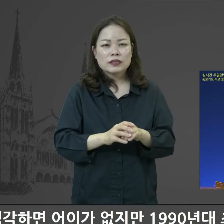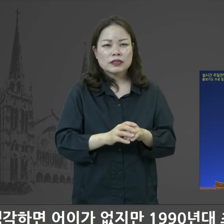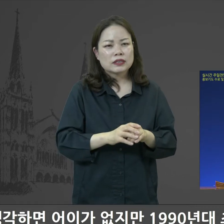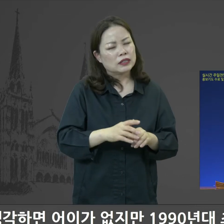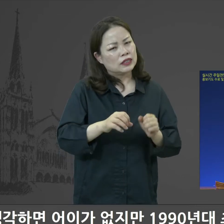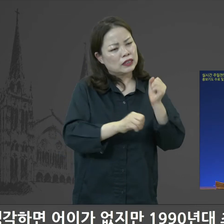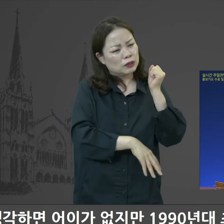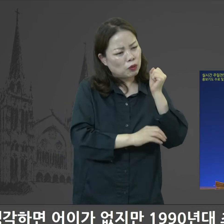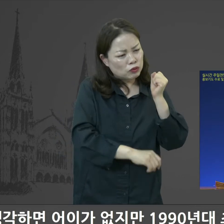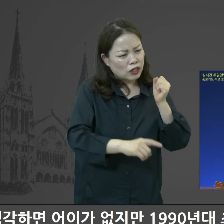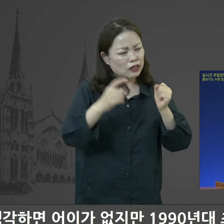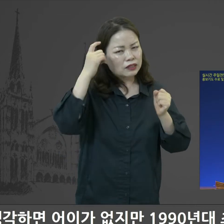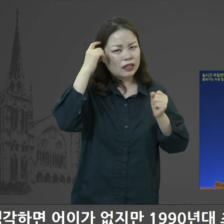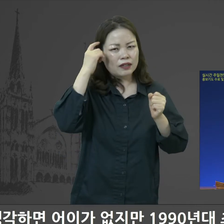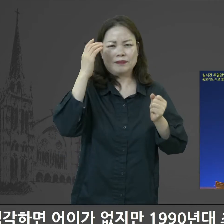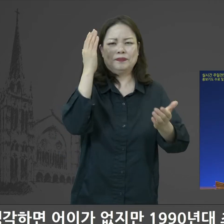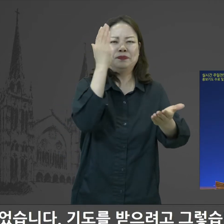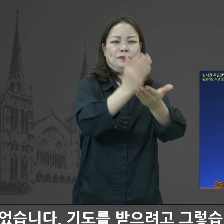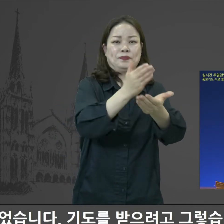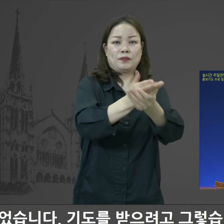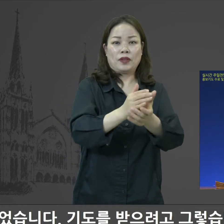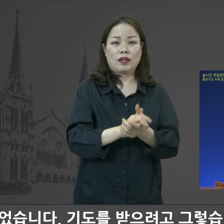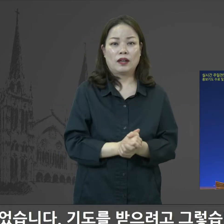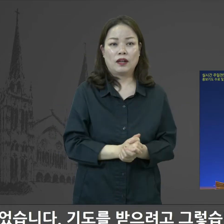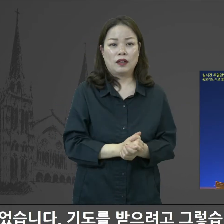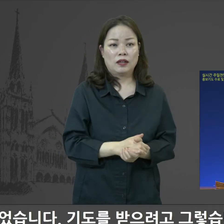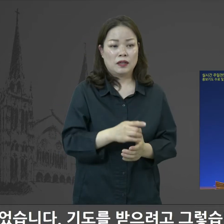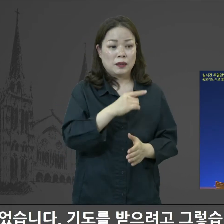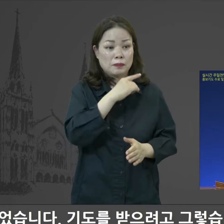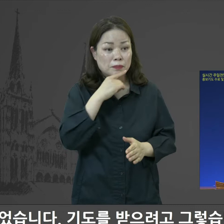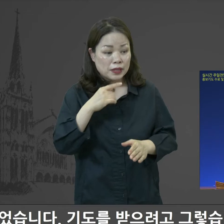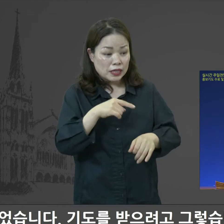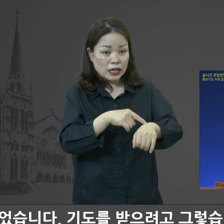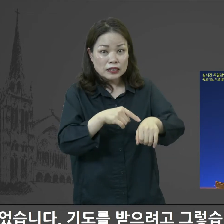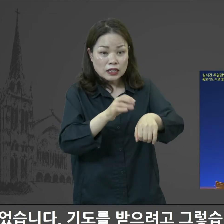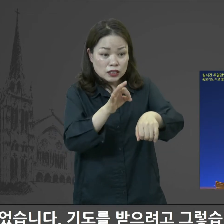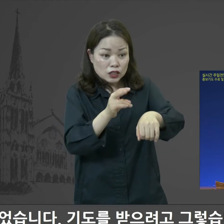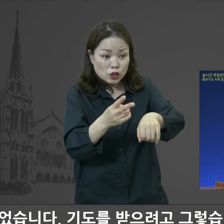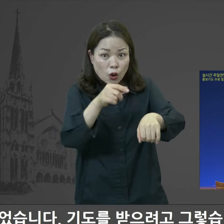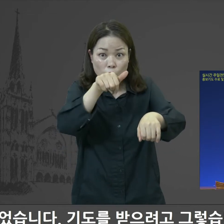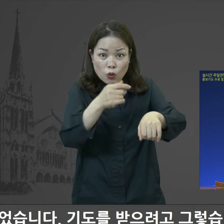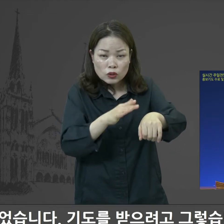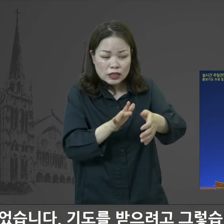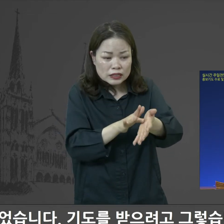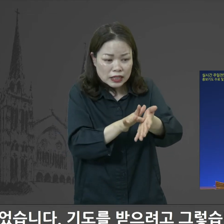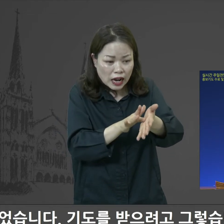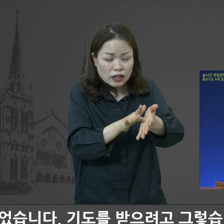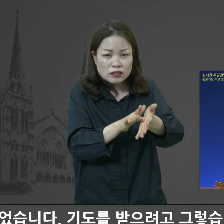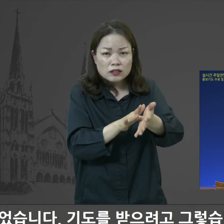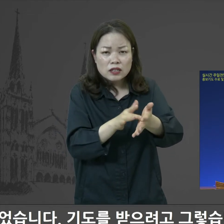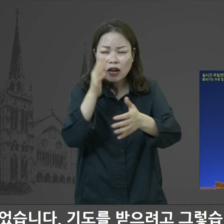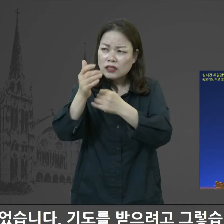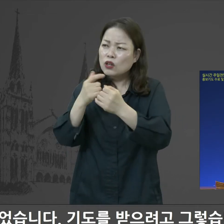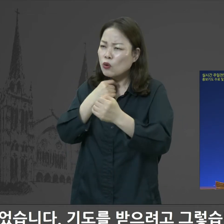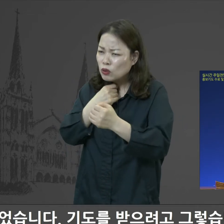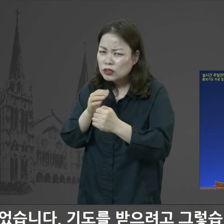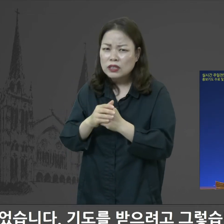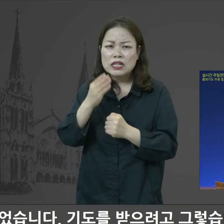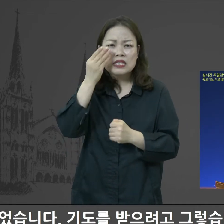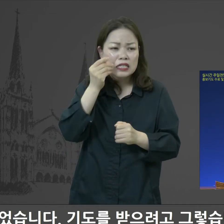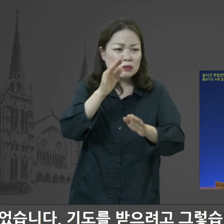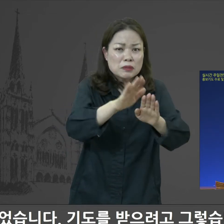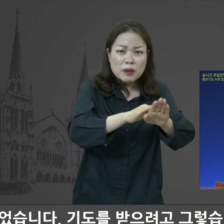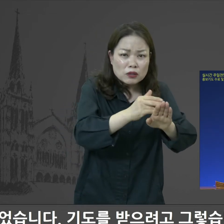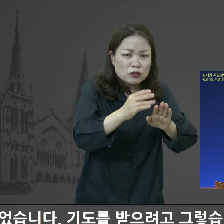벗어난 행동을 절대로 하시면 안 됩니다. 피가 나는 곳에 연고를 바르며 하나님의 은혜를 구하는 것은 괜찮지만 기름을